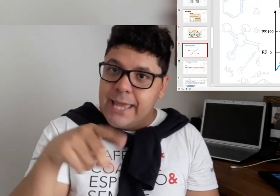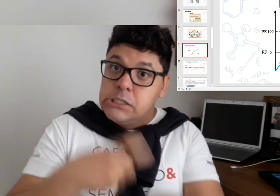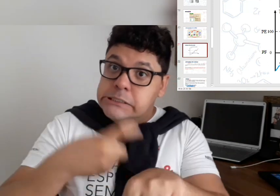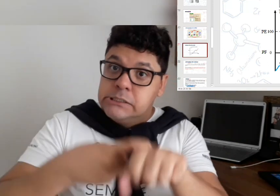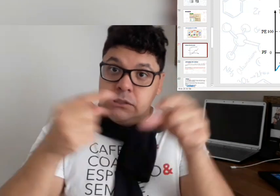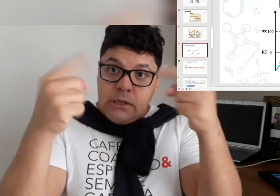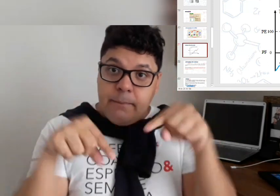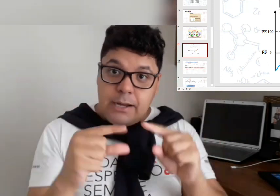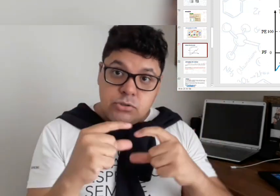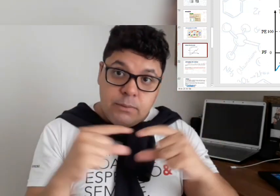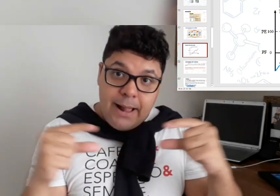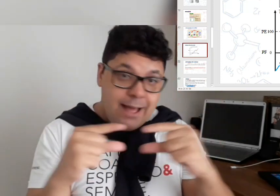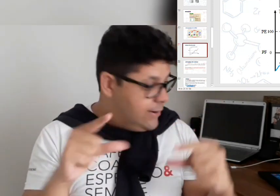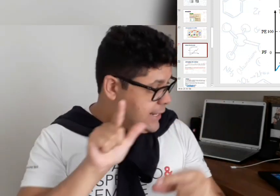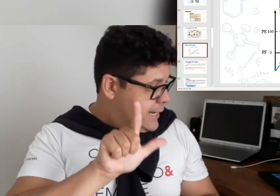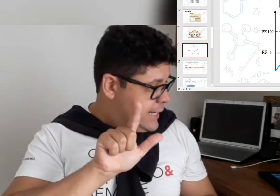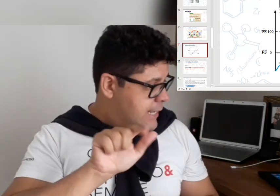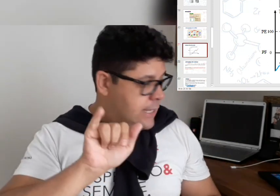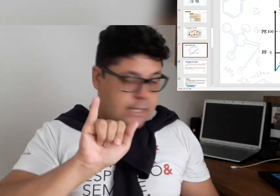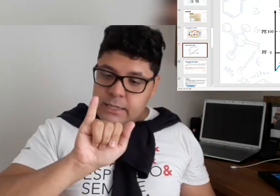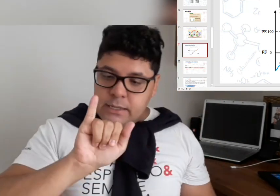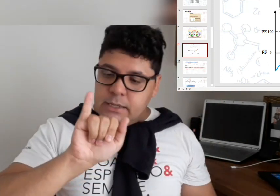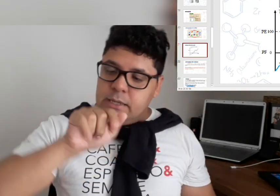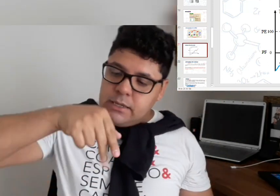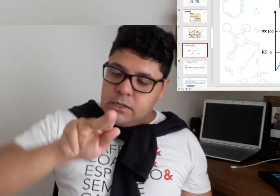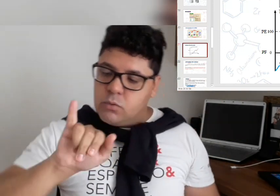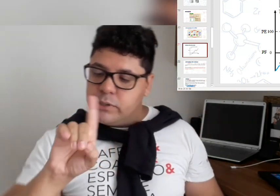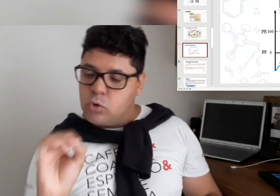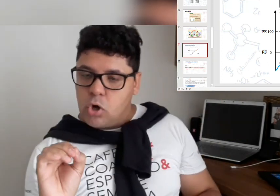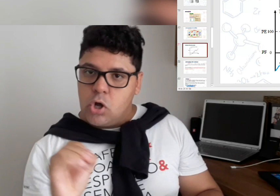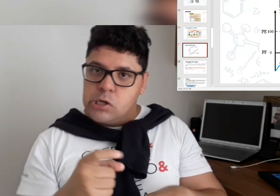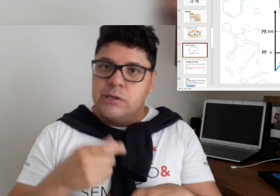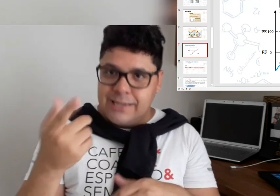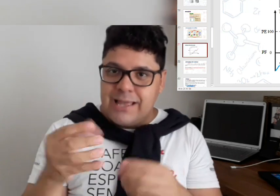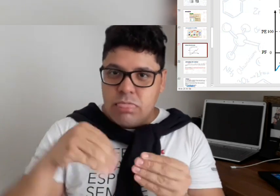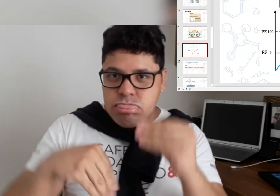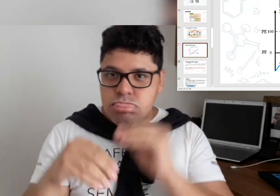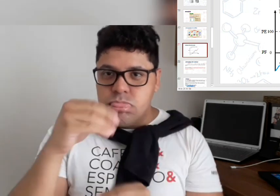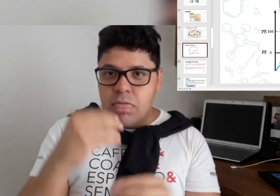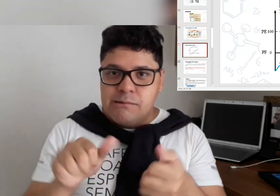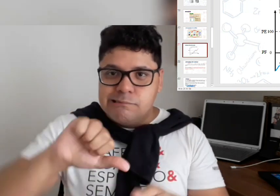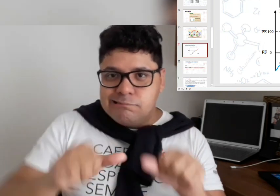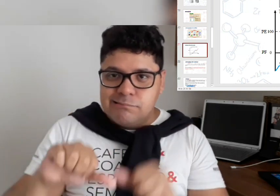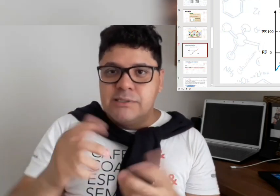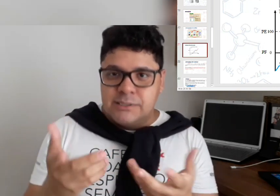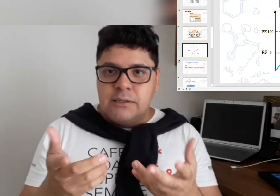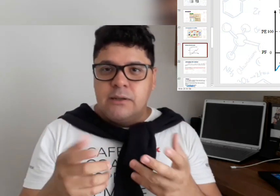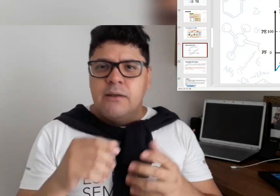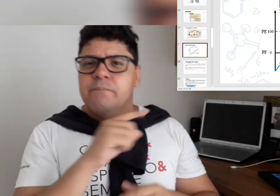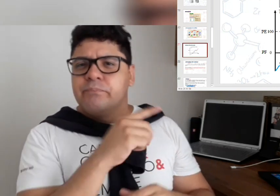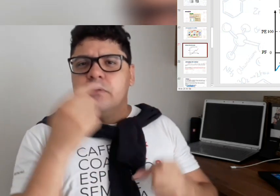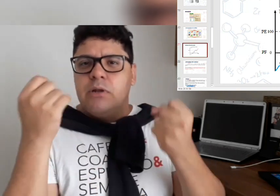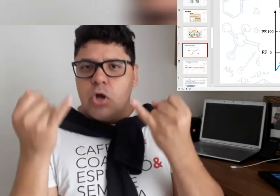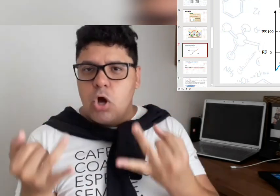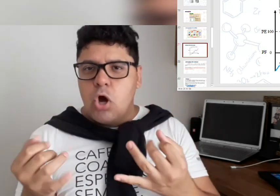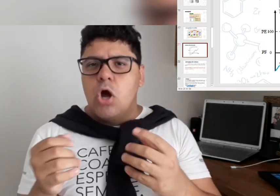substância, de quantidade da substância também. Se você tem 100 ml de água, ele vai congelar mais rápido do que